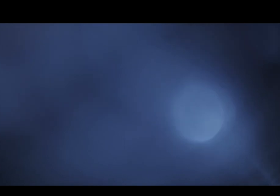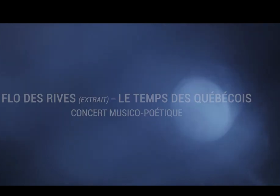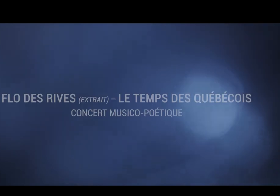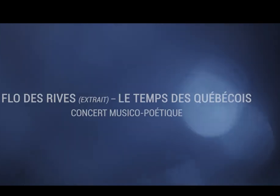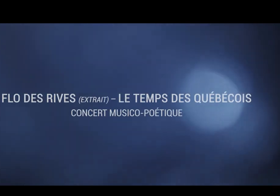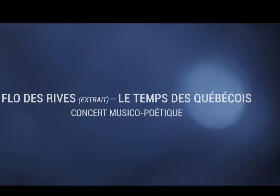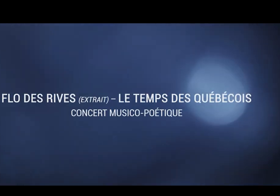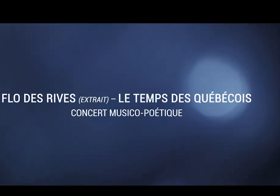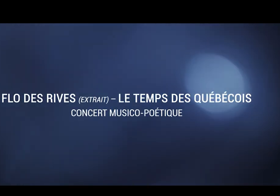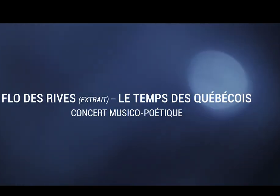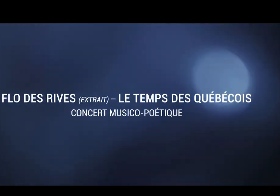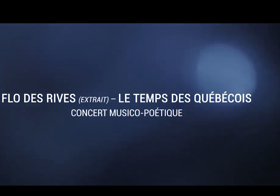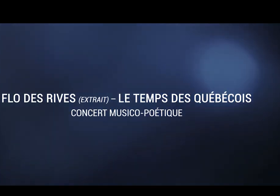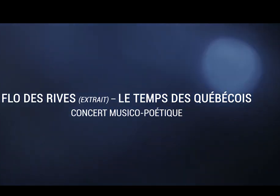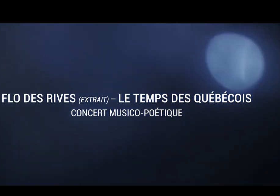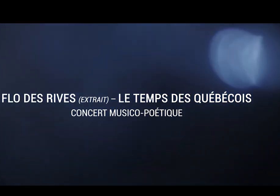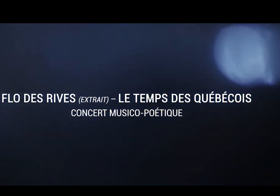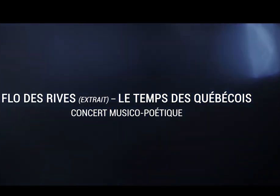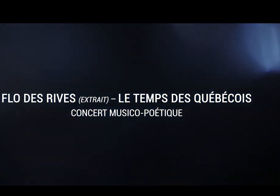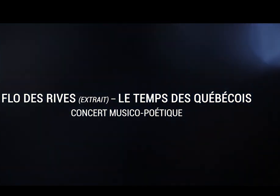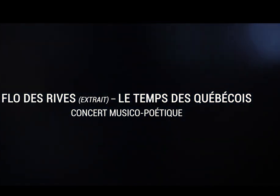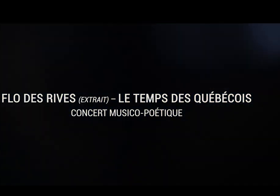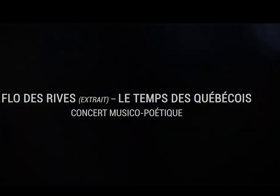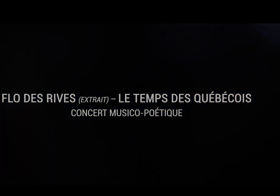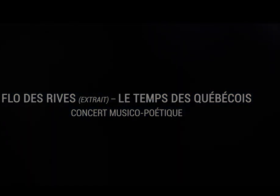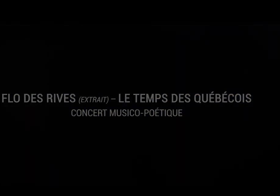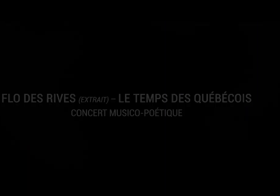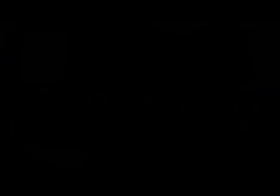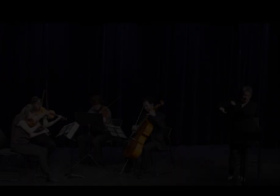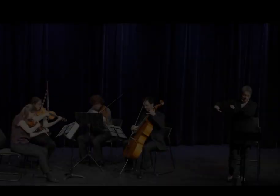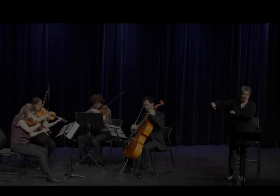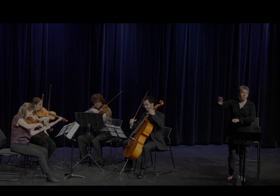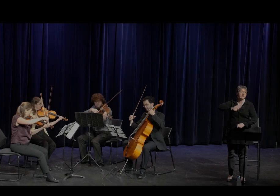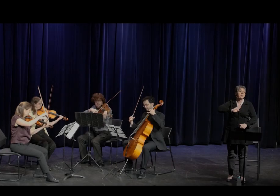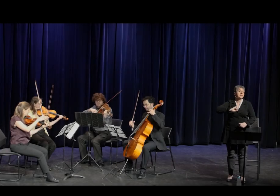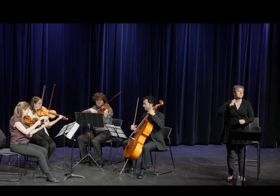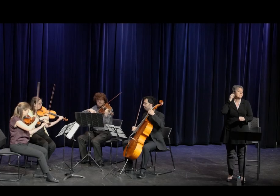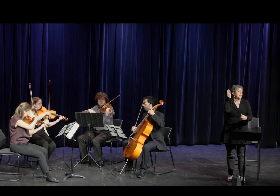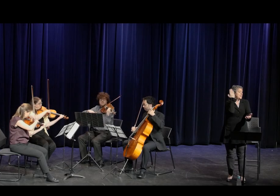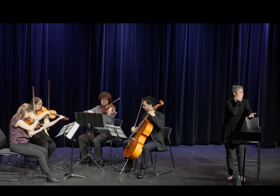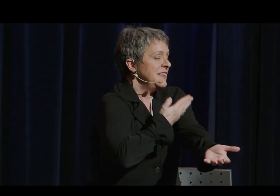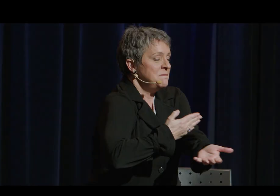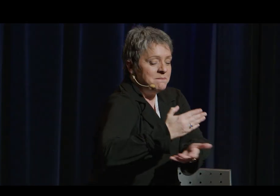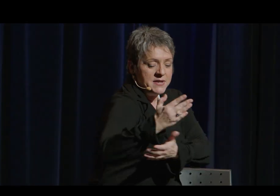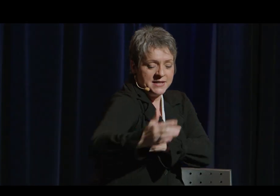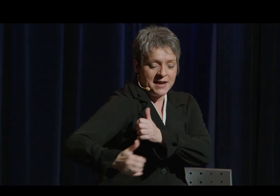Je suis de la grande histoire. J'ai des